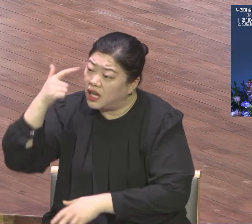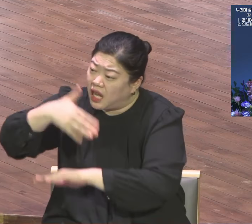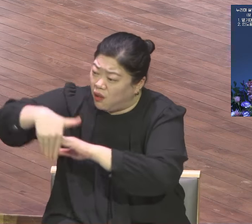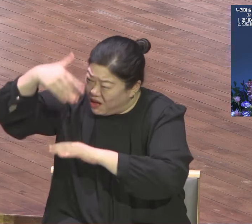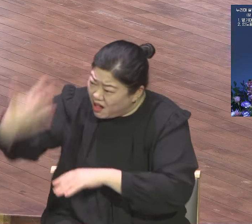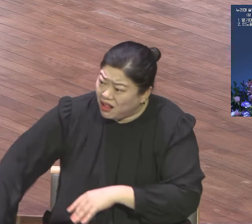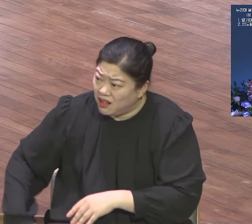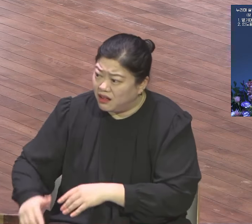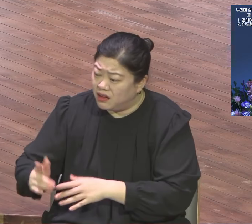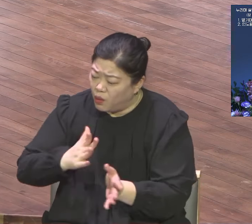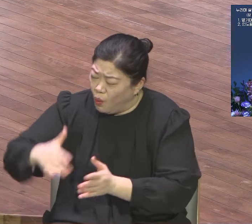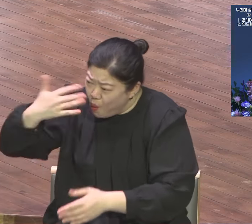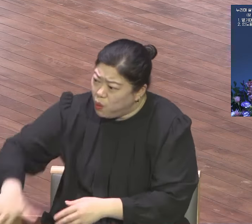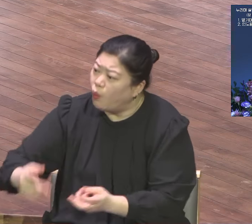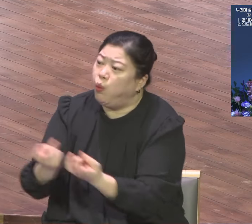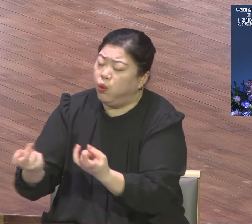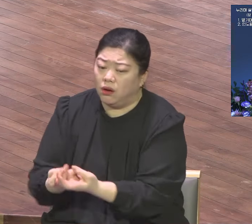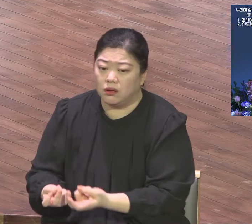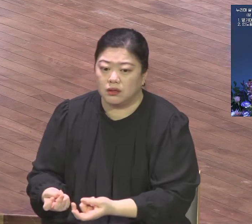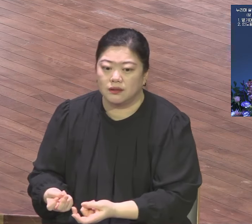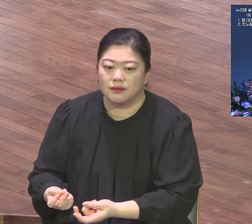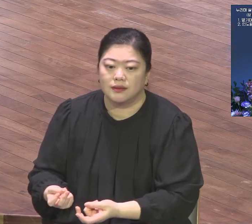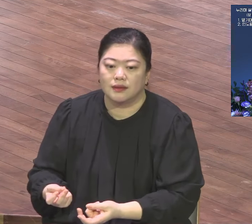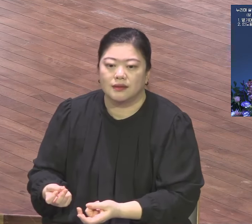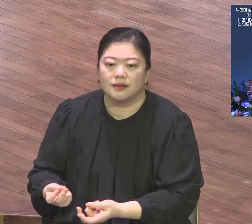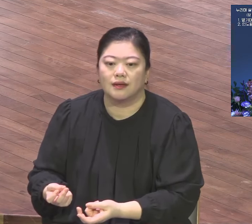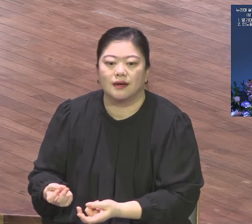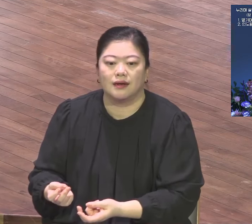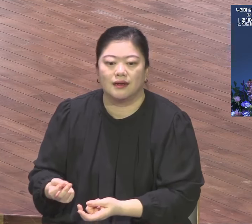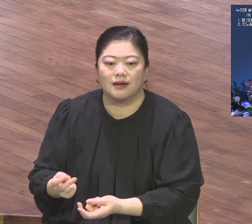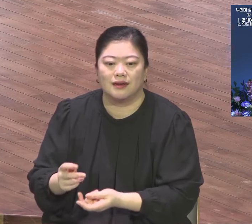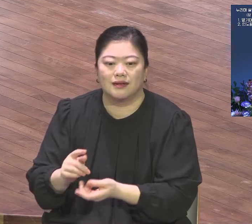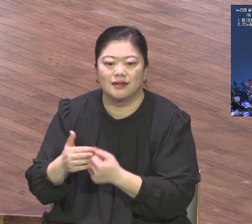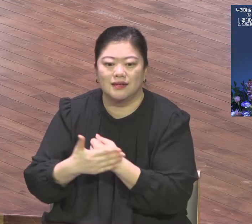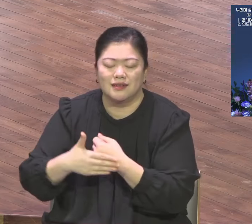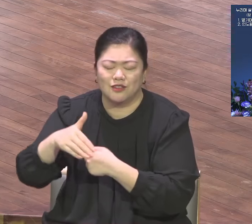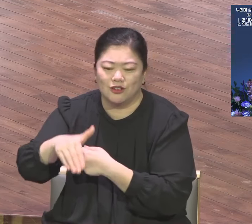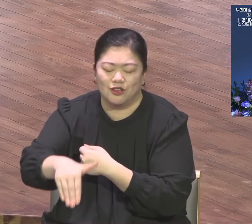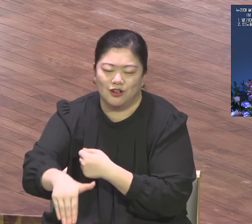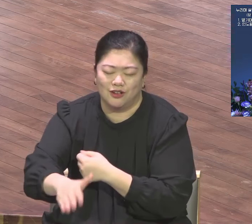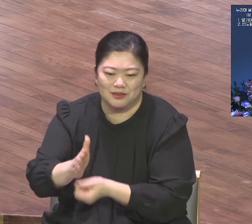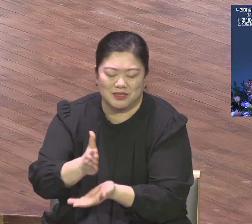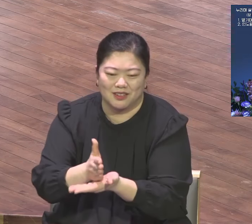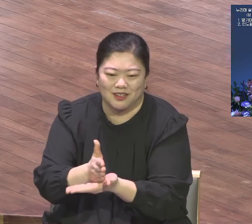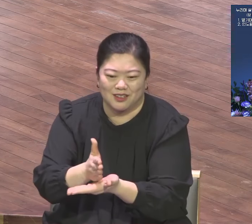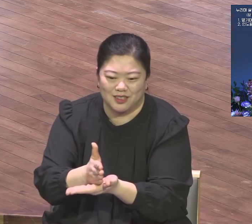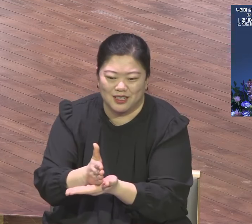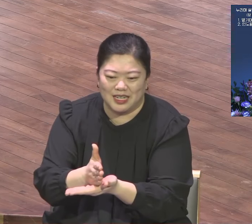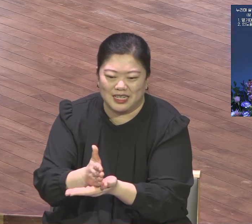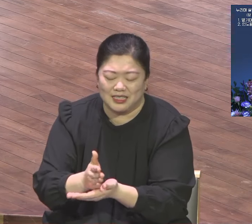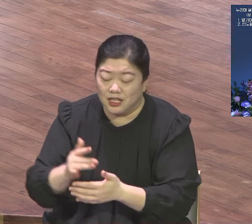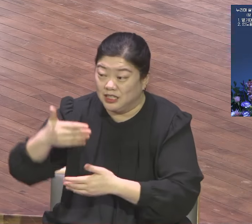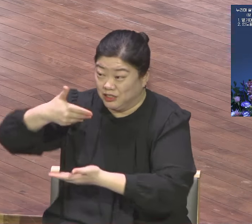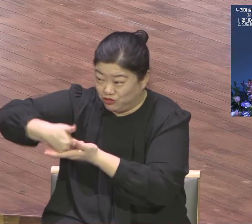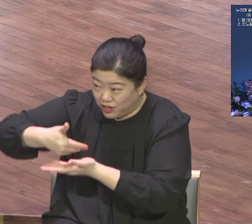그렇게 기분 따라 감정 따라 그렇게 합니까 하면 그건 시험 들지 은혜 못 받지. 그걸 성령의